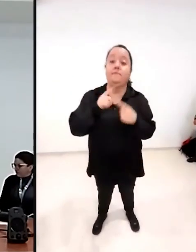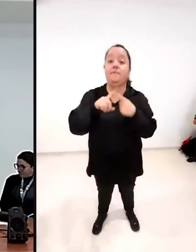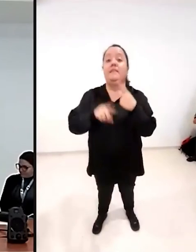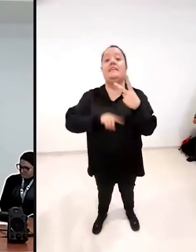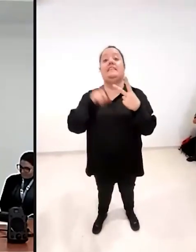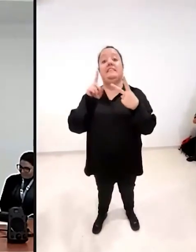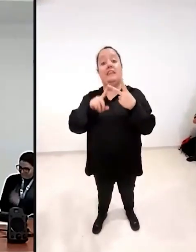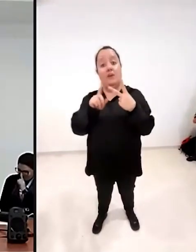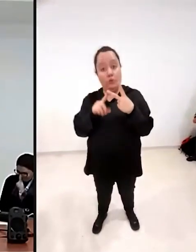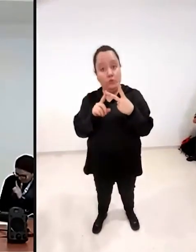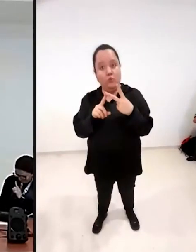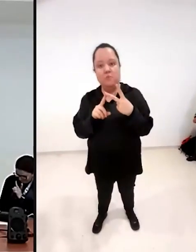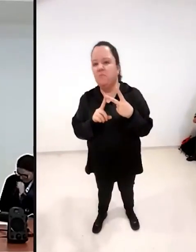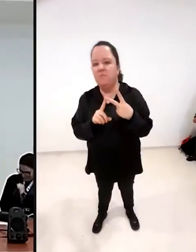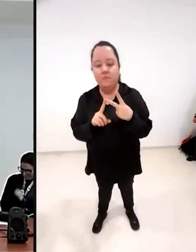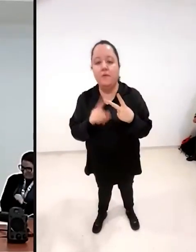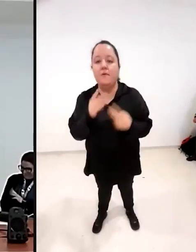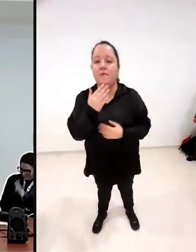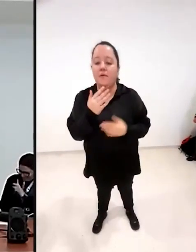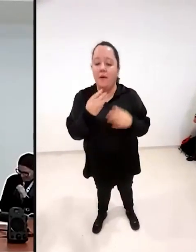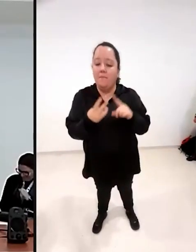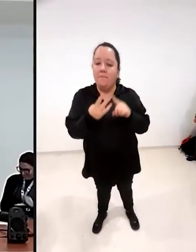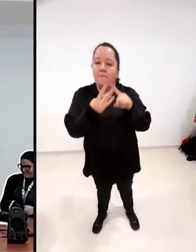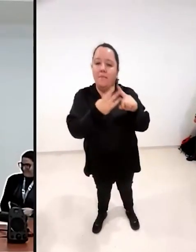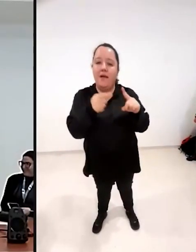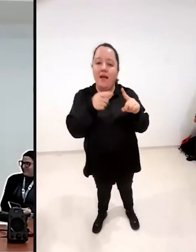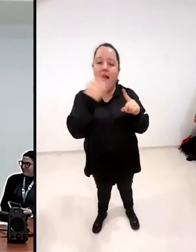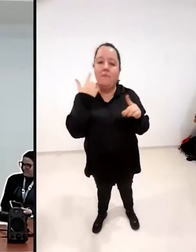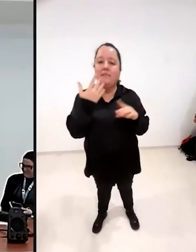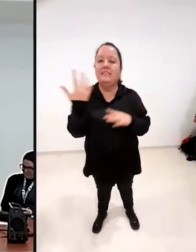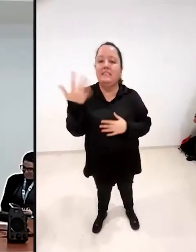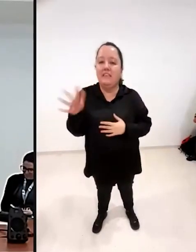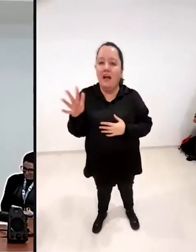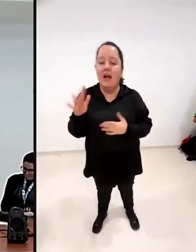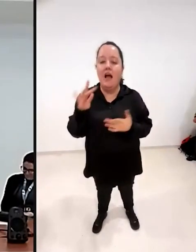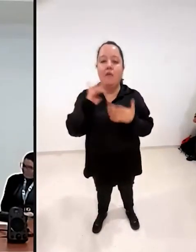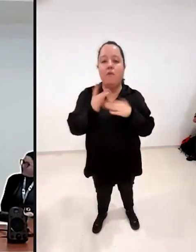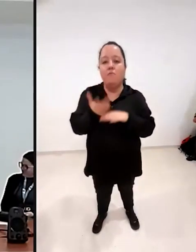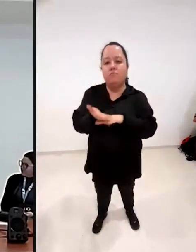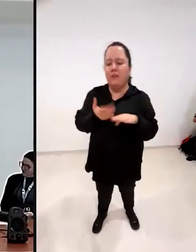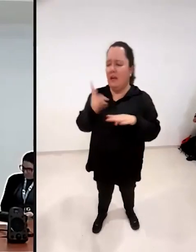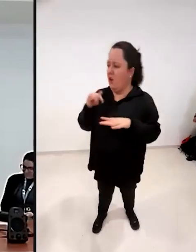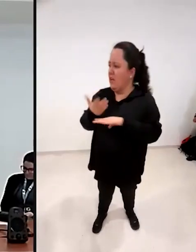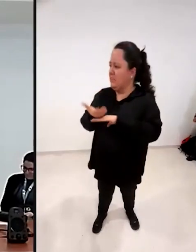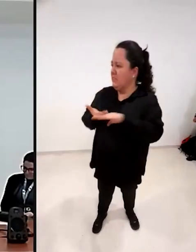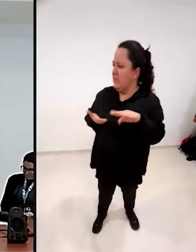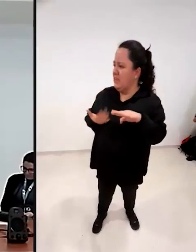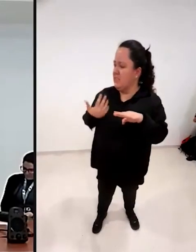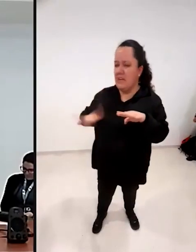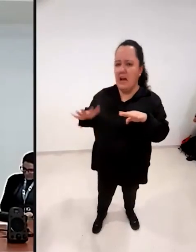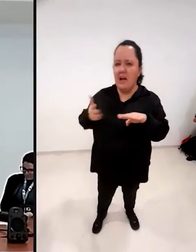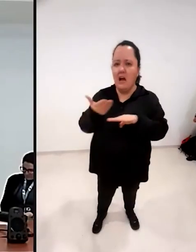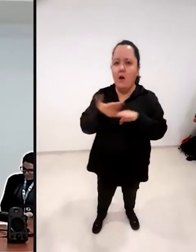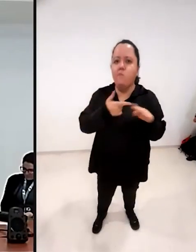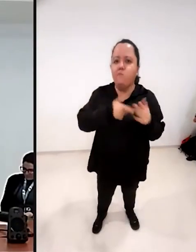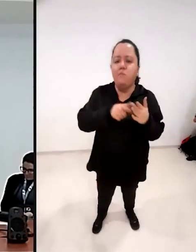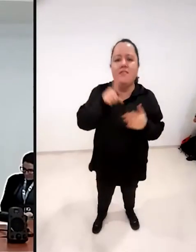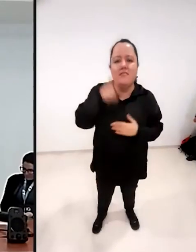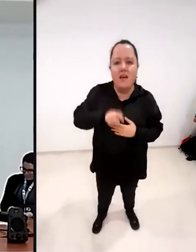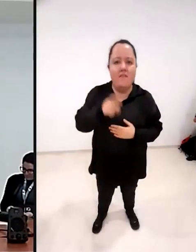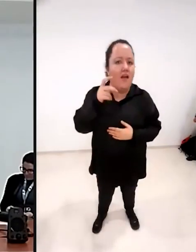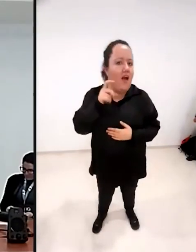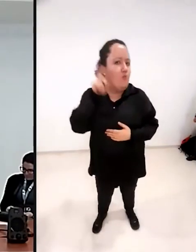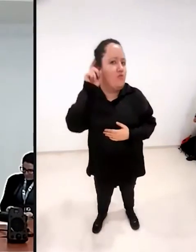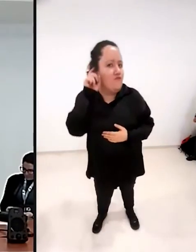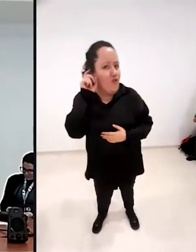es el de las licencias que adquieren la restricción y exige expresamente el tiene que usar el